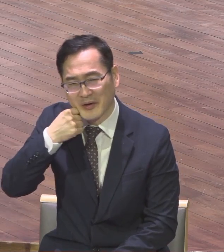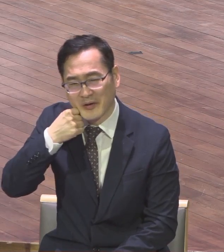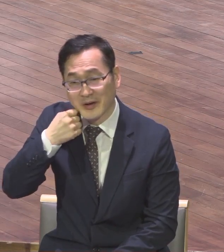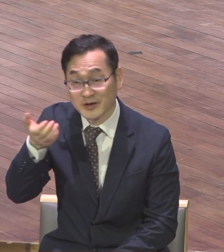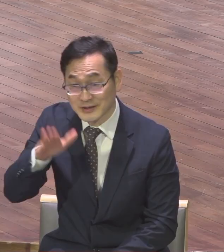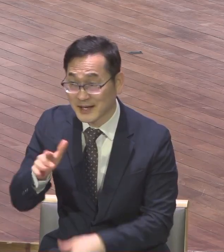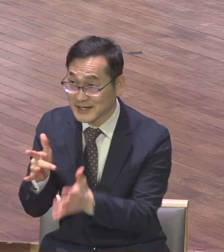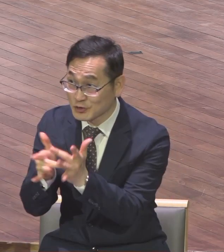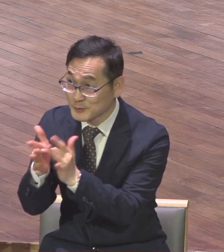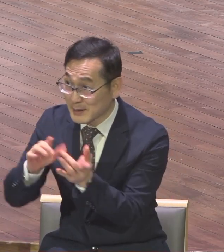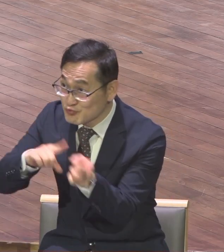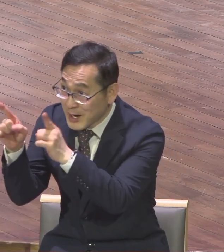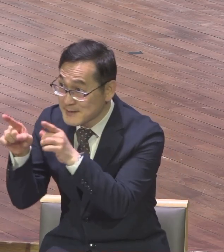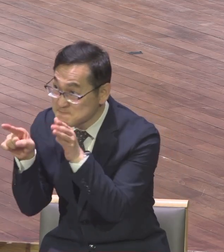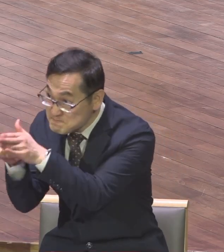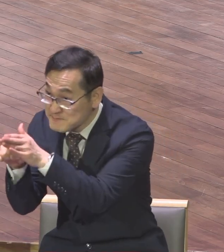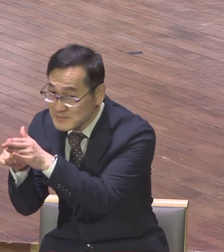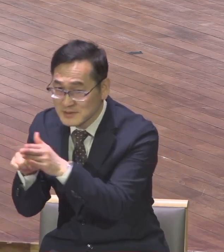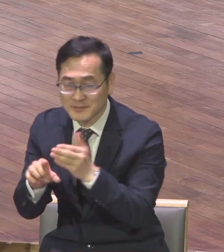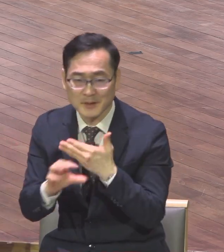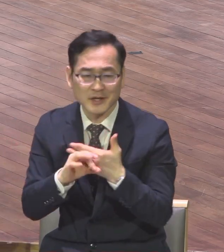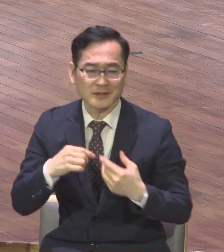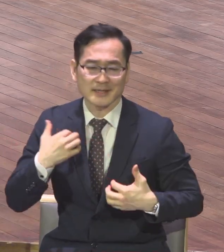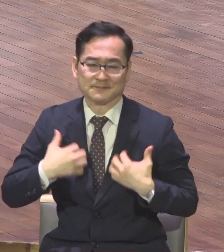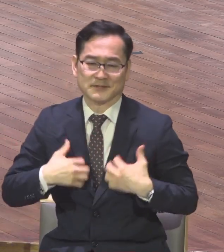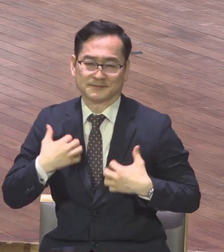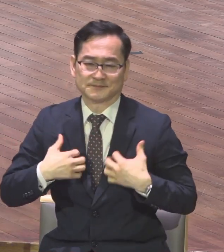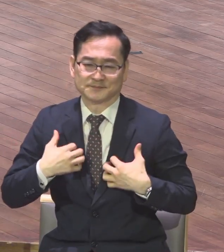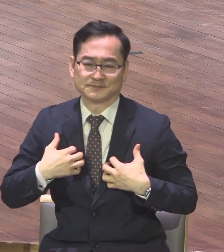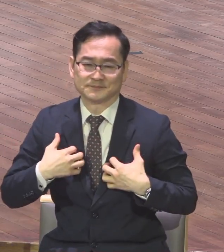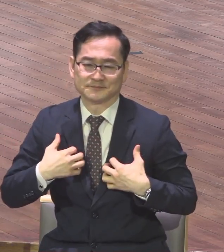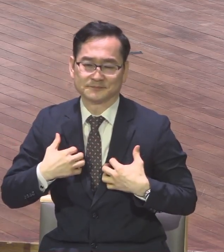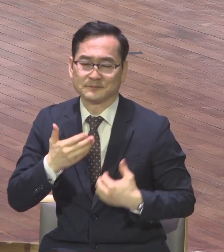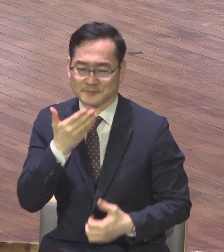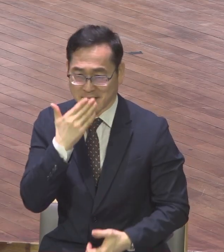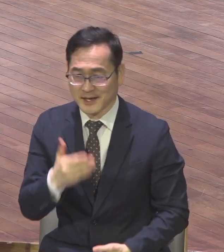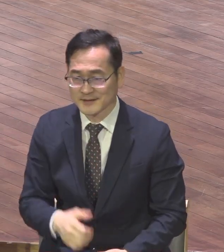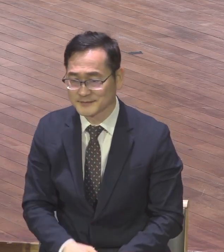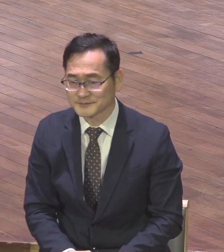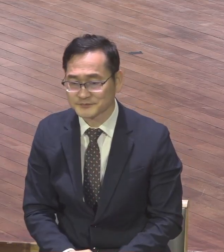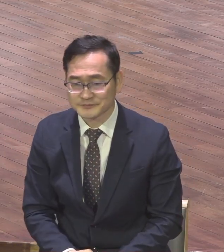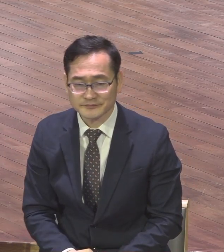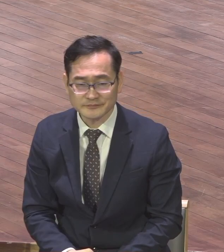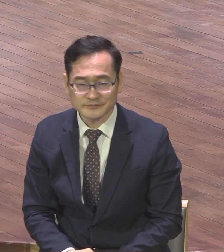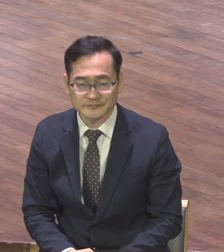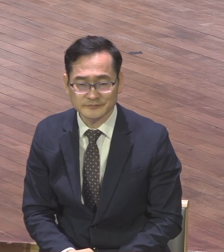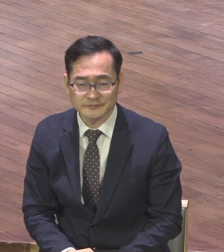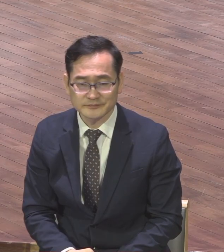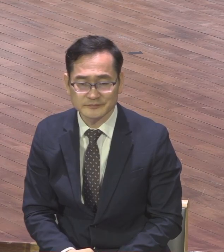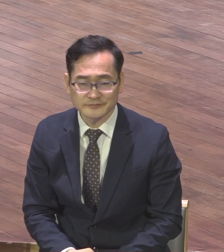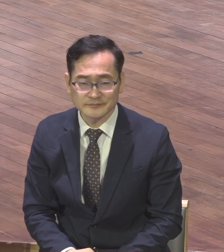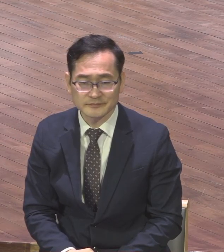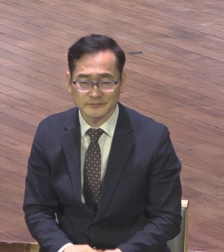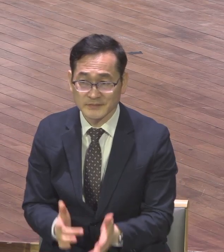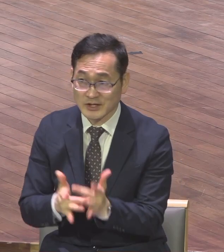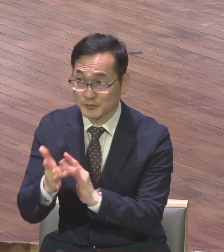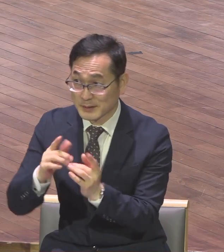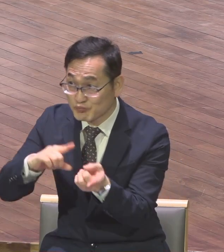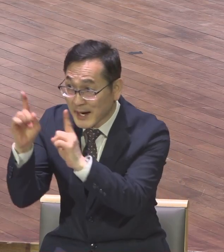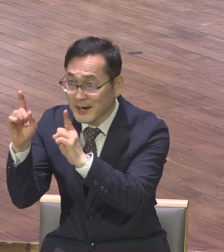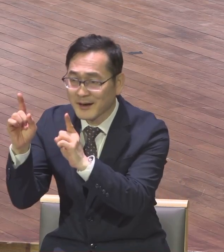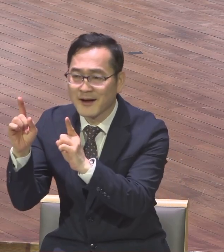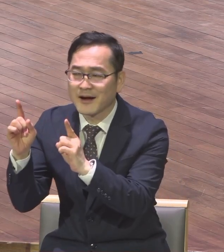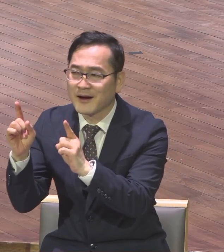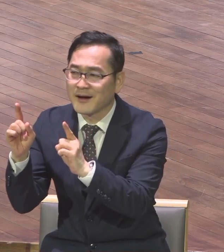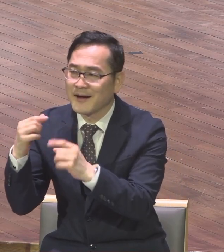부활신앙 있기 때문에 항상 기뻐해라. 부활을 전제라고 하는 말이에요. 부활을 전제라고 돌았습니까?